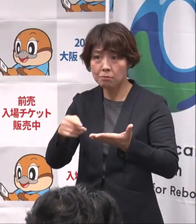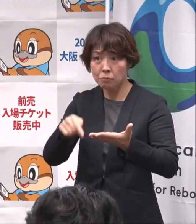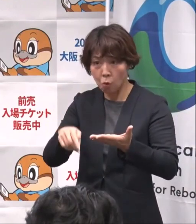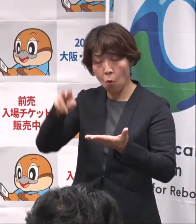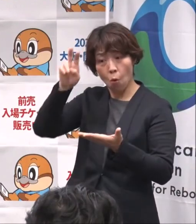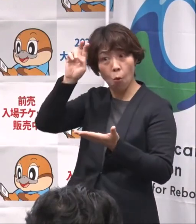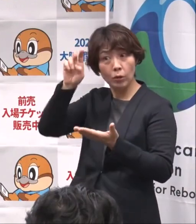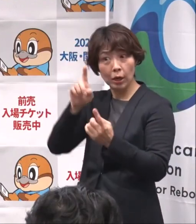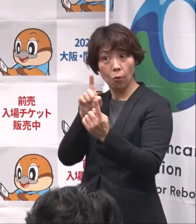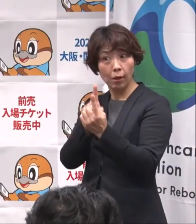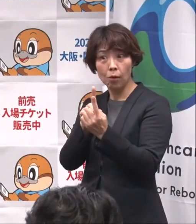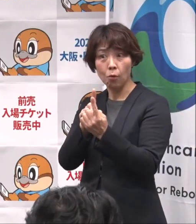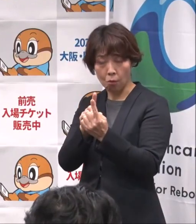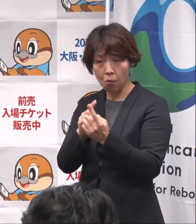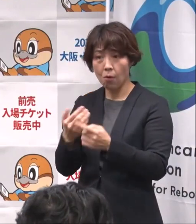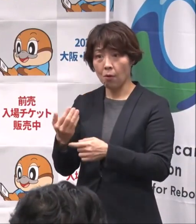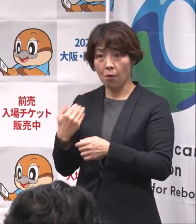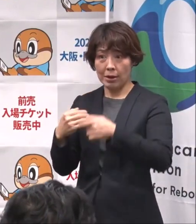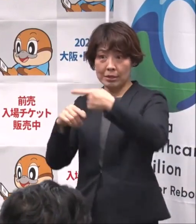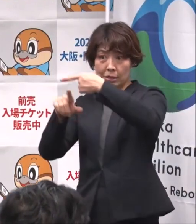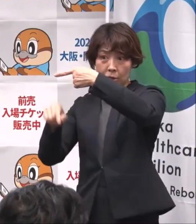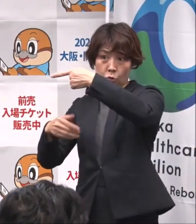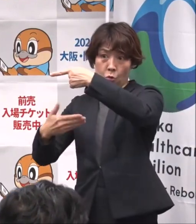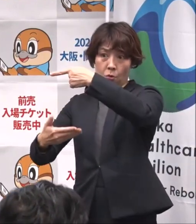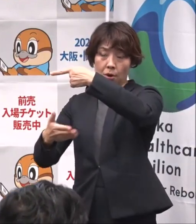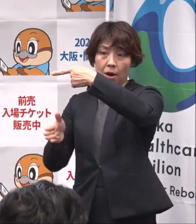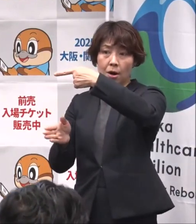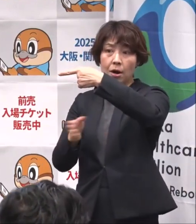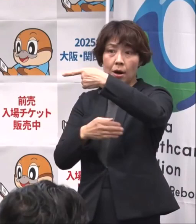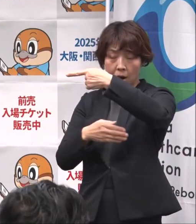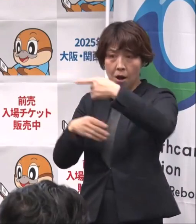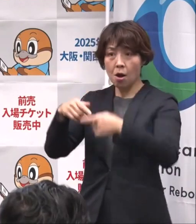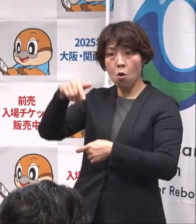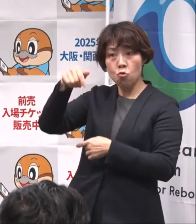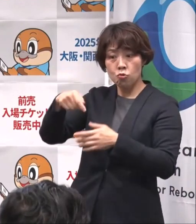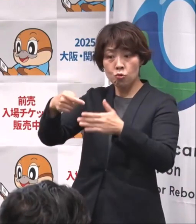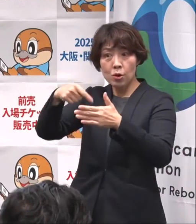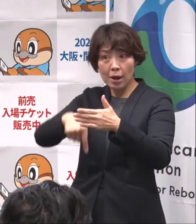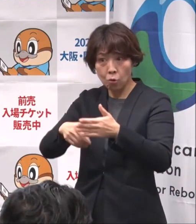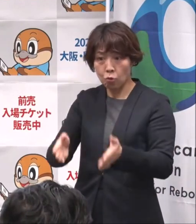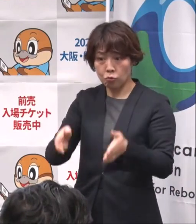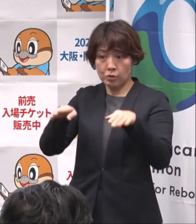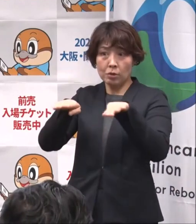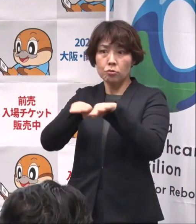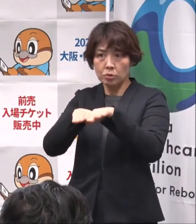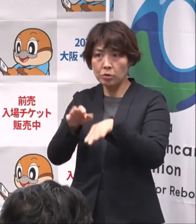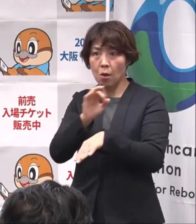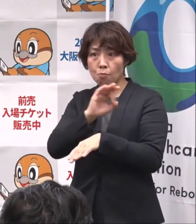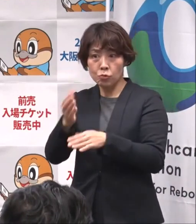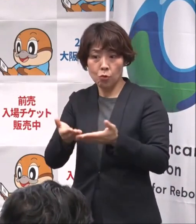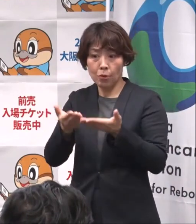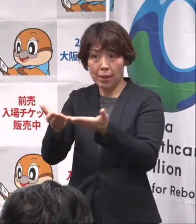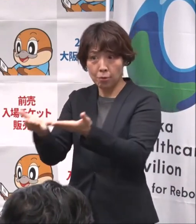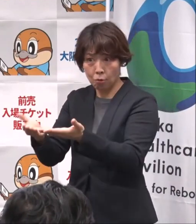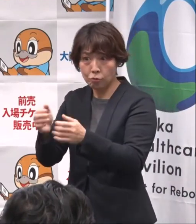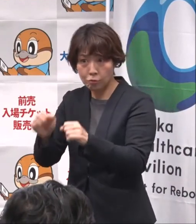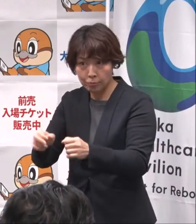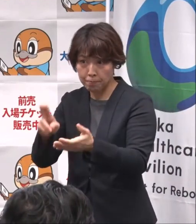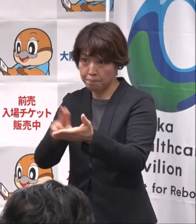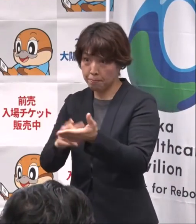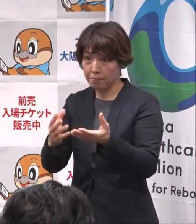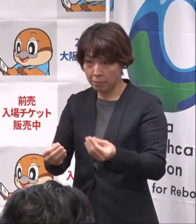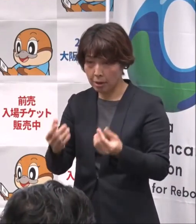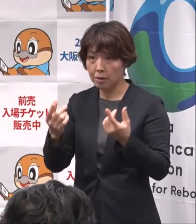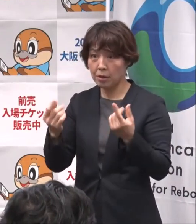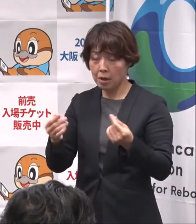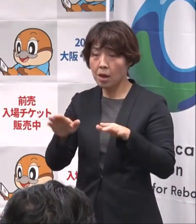応といたしまして、1月9日から、府内の住宅無償で提供するというお話出てたかと思います。現在